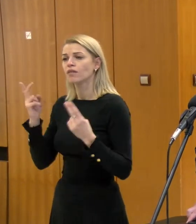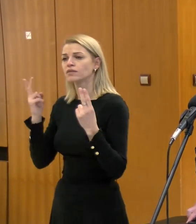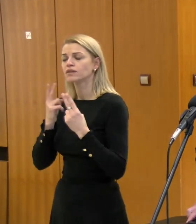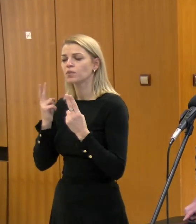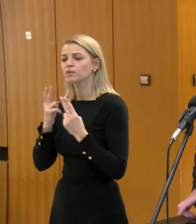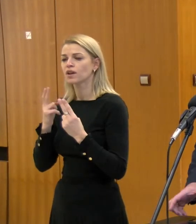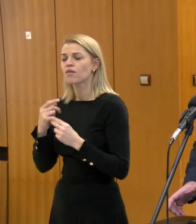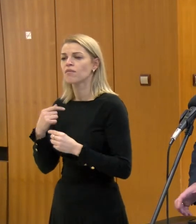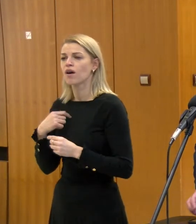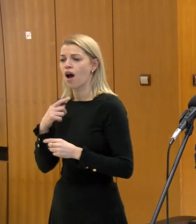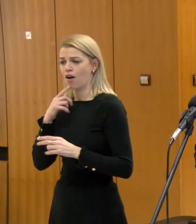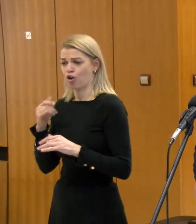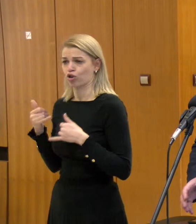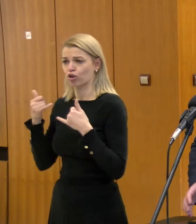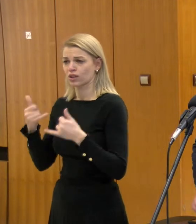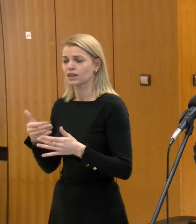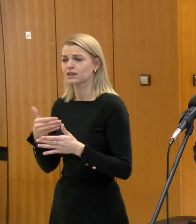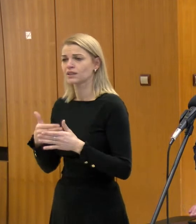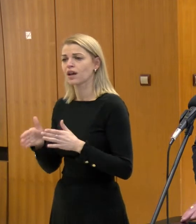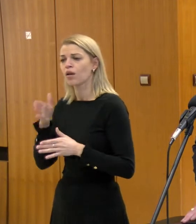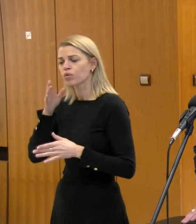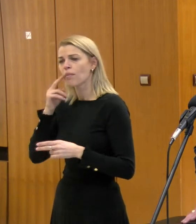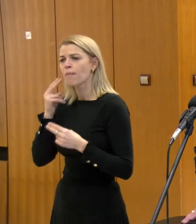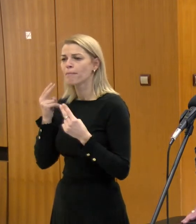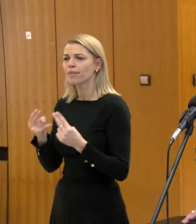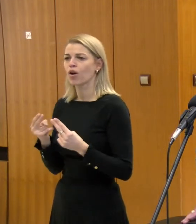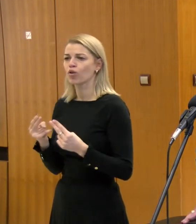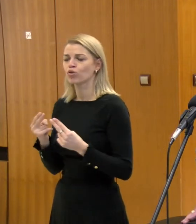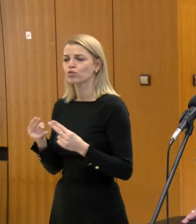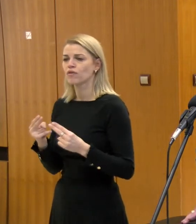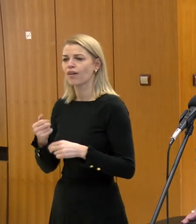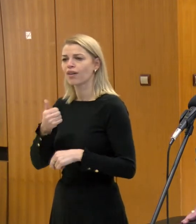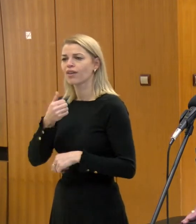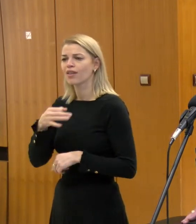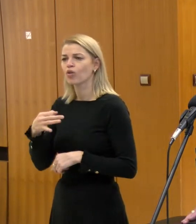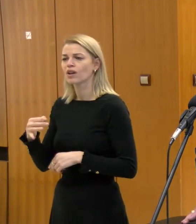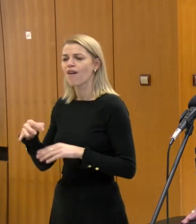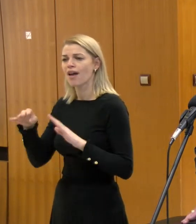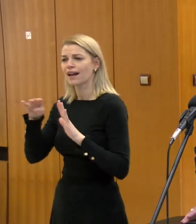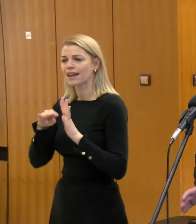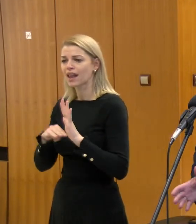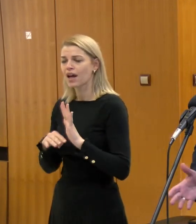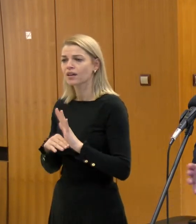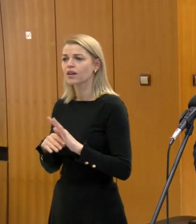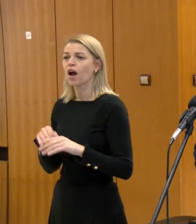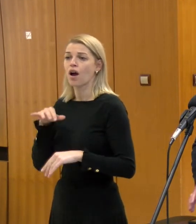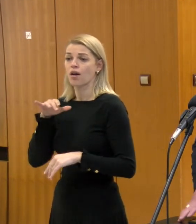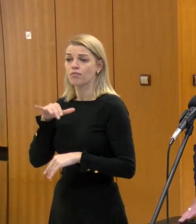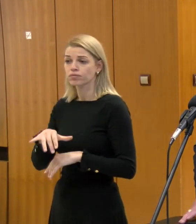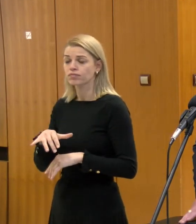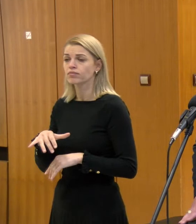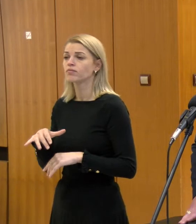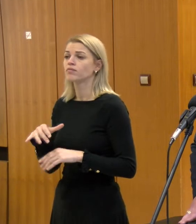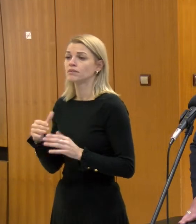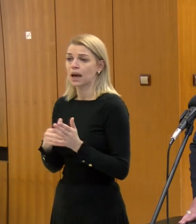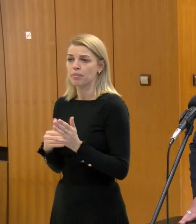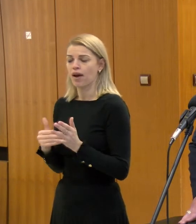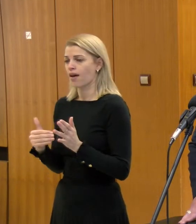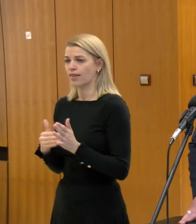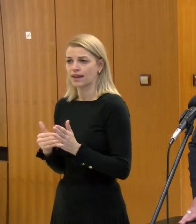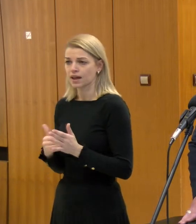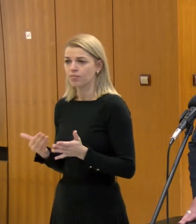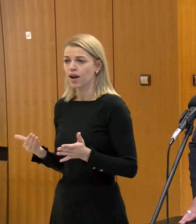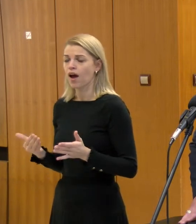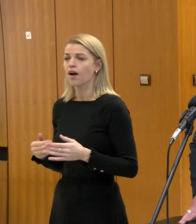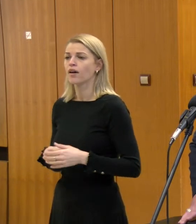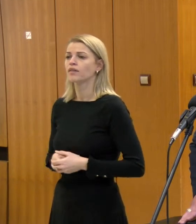my budeme tak, ako doposiaľ, stále prehodnocovať jednotlivé kritériá, aj to, či je to alebo nie je to potrebné, a